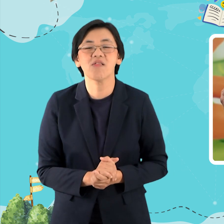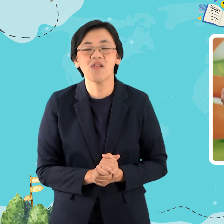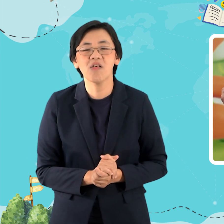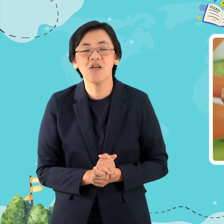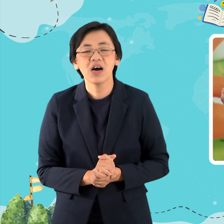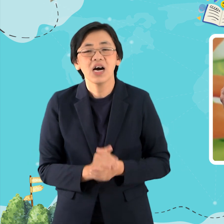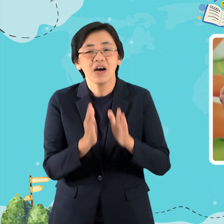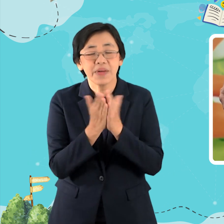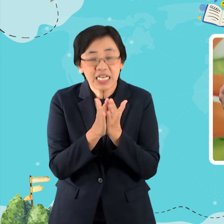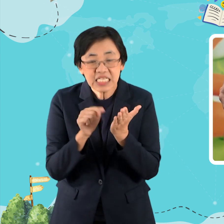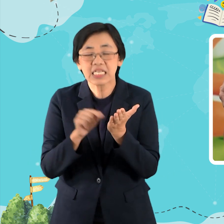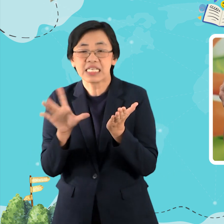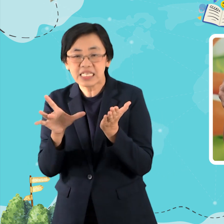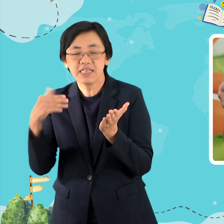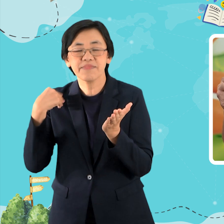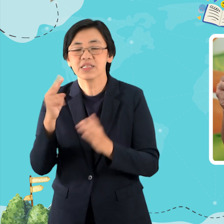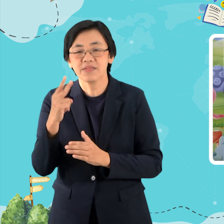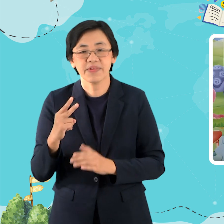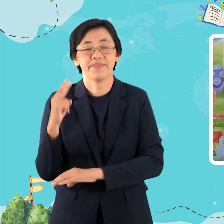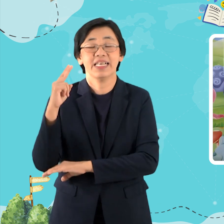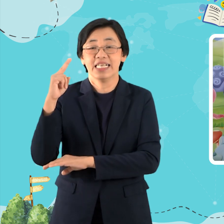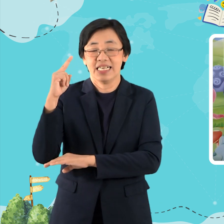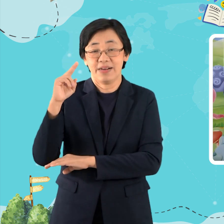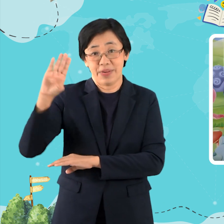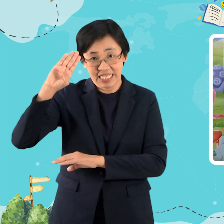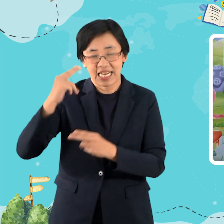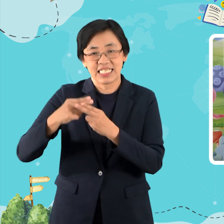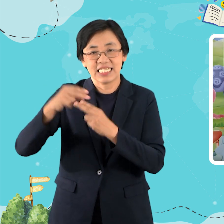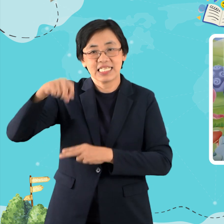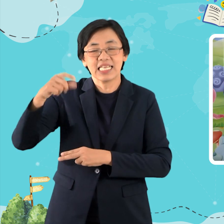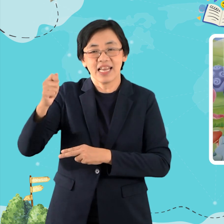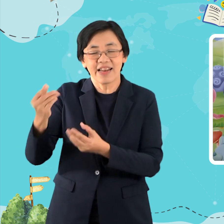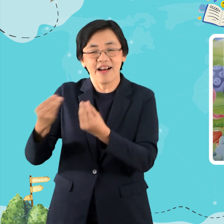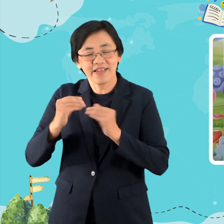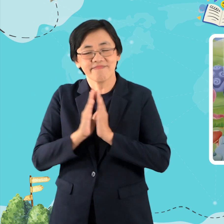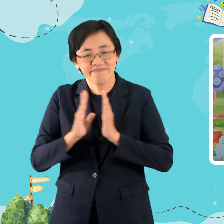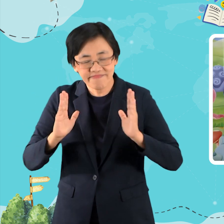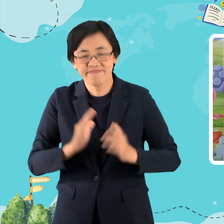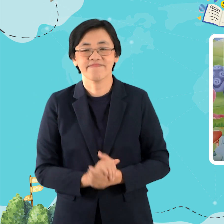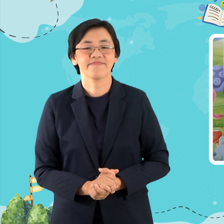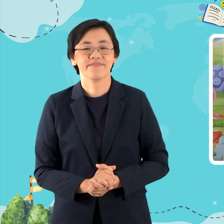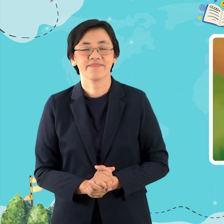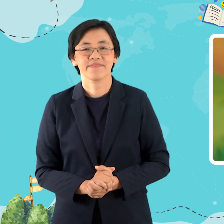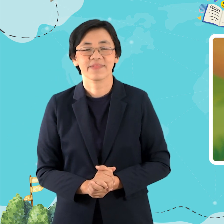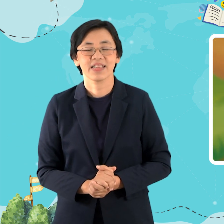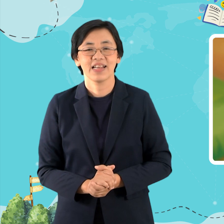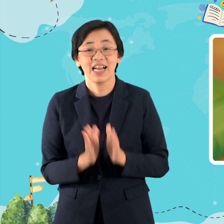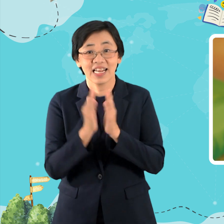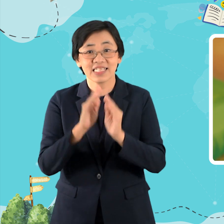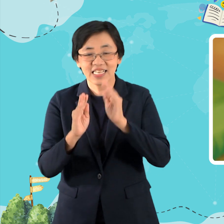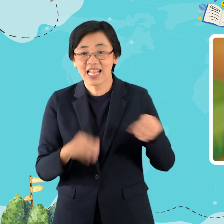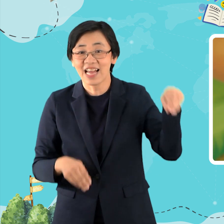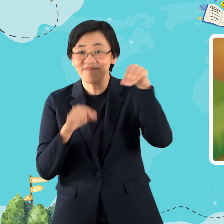นหนังสือที่มาพร้อมกับซีดีด้วยนะครับขอบคุณบริษัท C Education จำกัดมหาชนครับขอบคุณมากครับ และเล่นต่อ